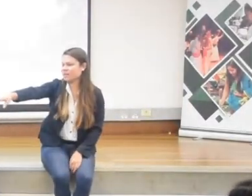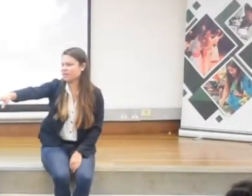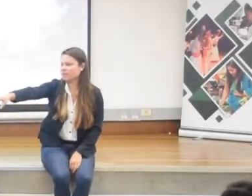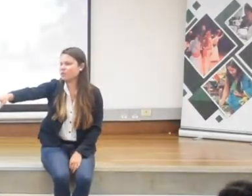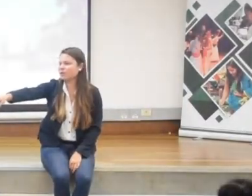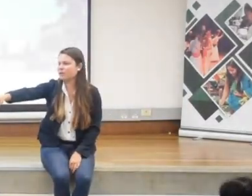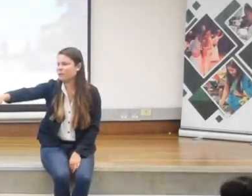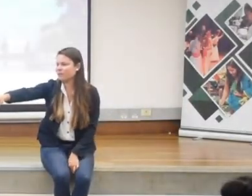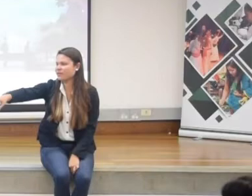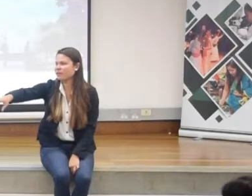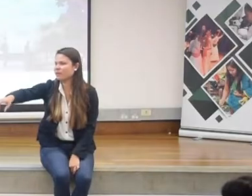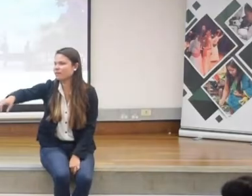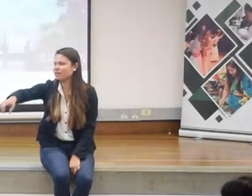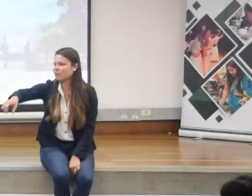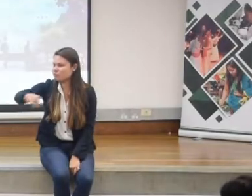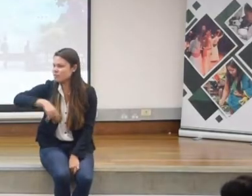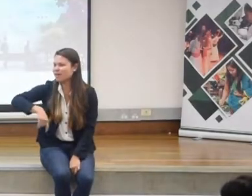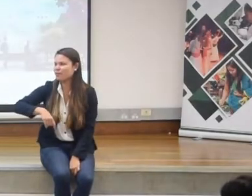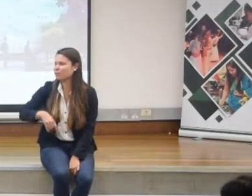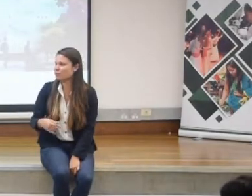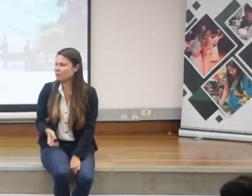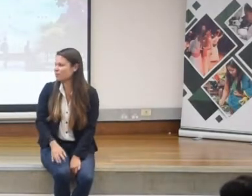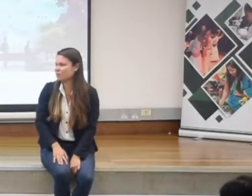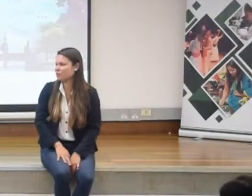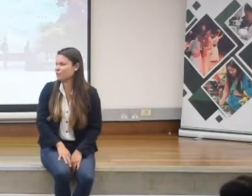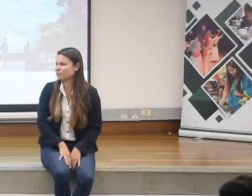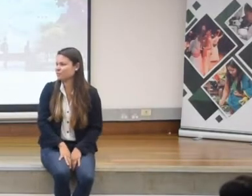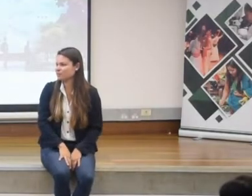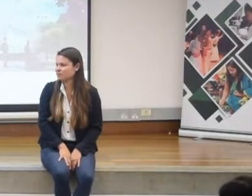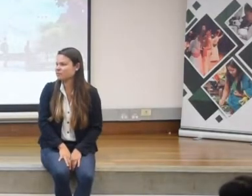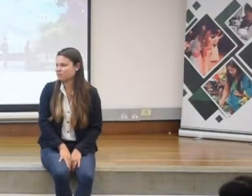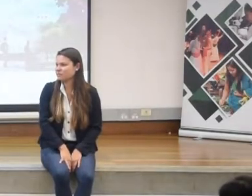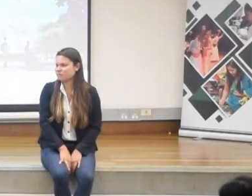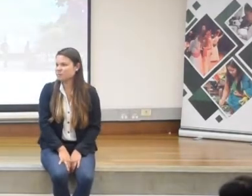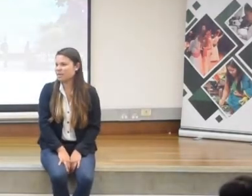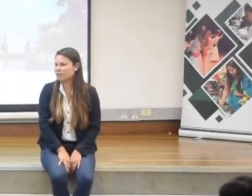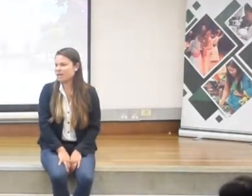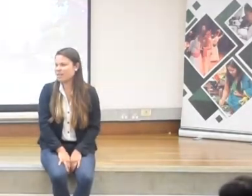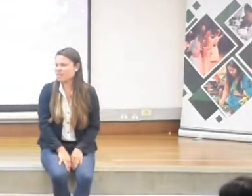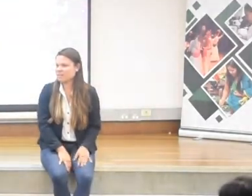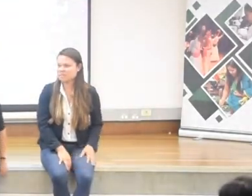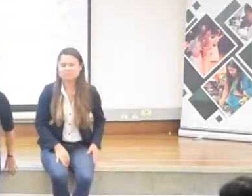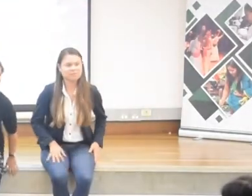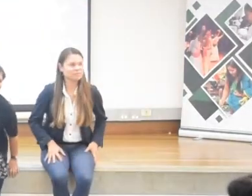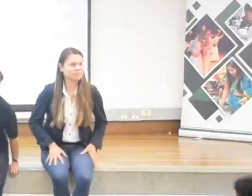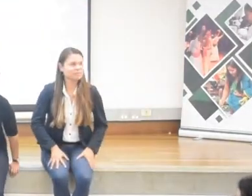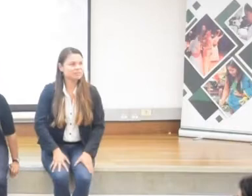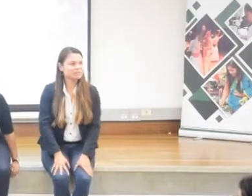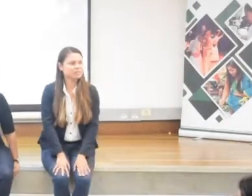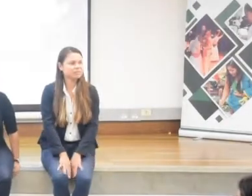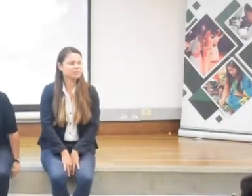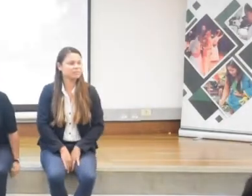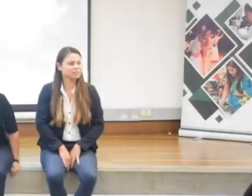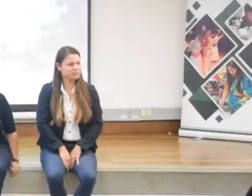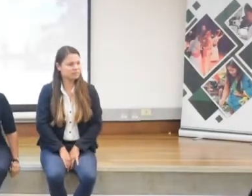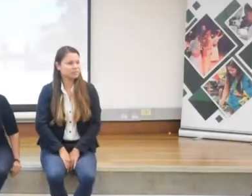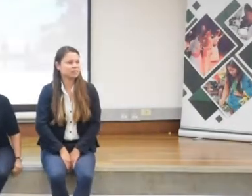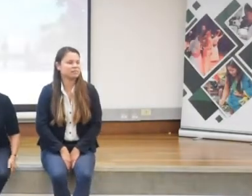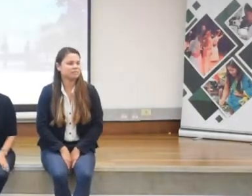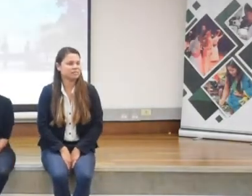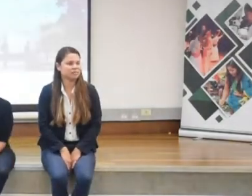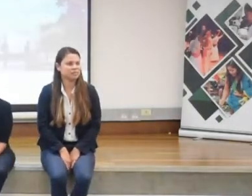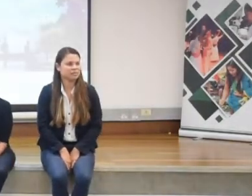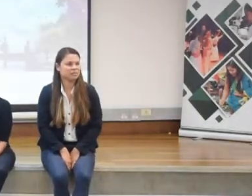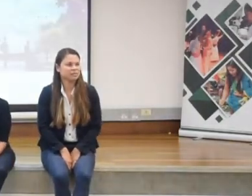Ay, Jenny, porfa, preferiblemente un salón, no. Pero yo pienso que sería importante de